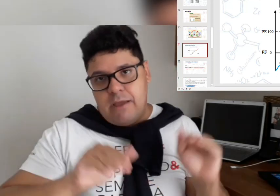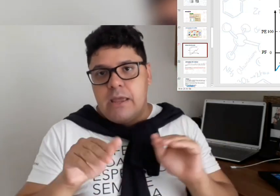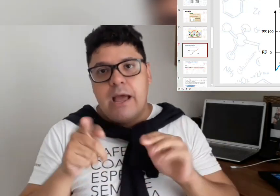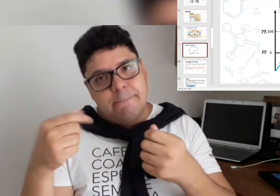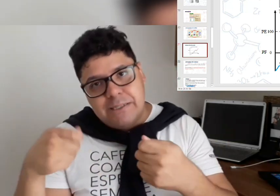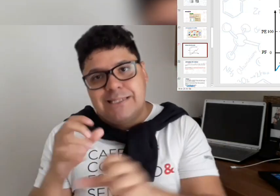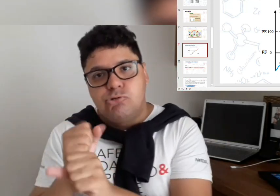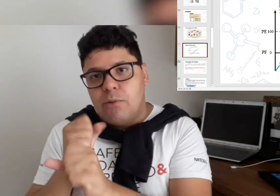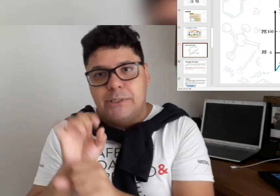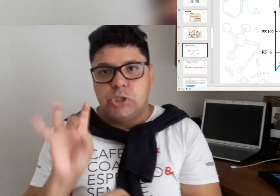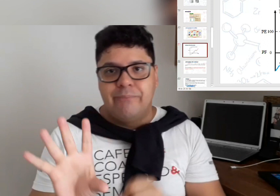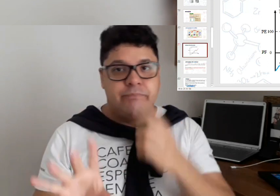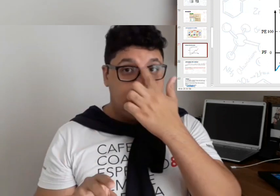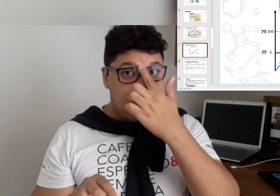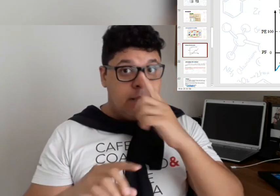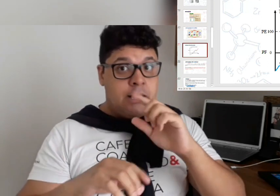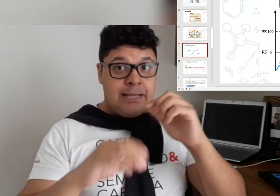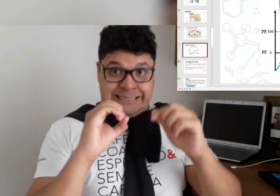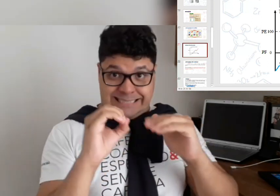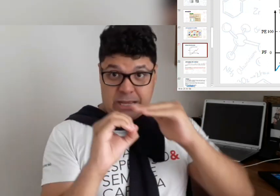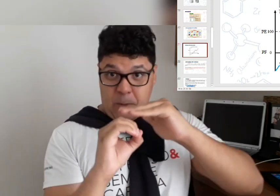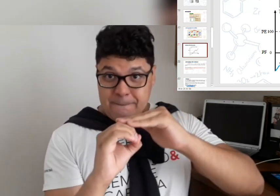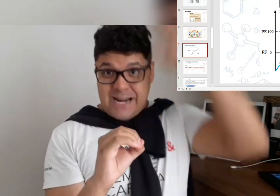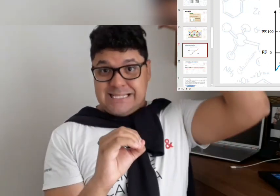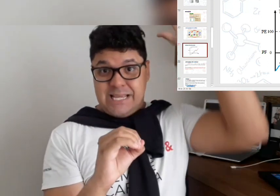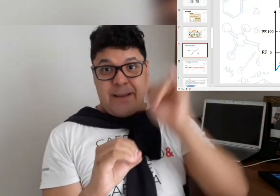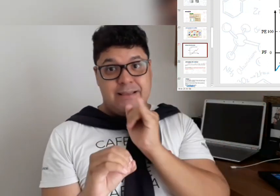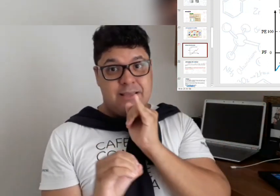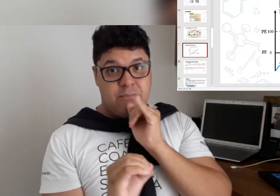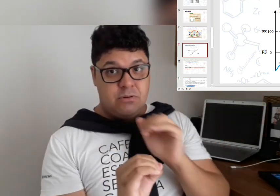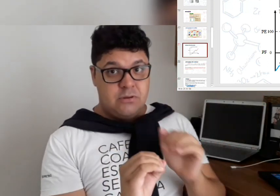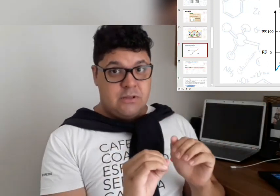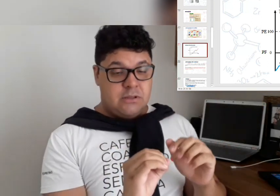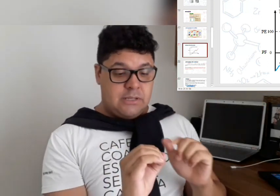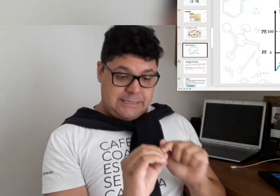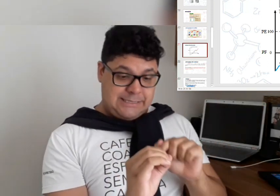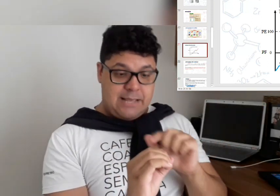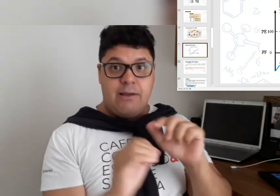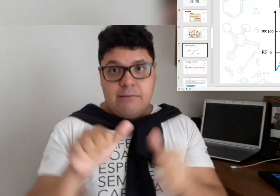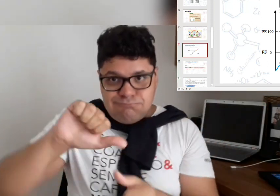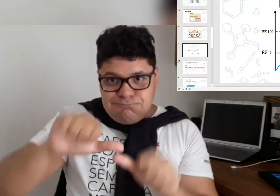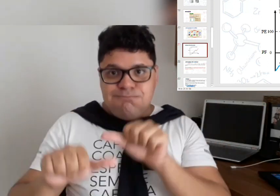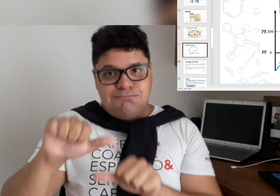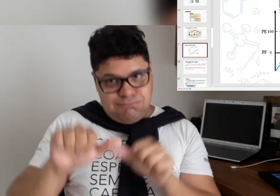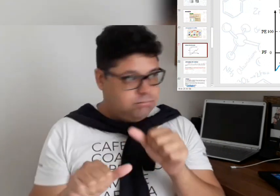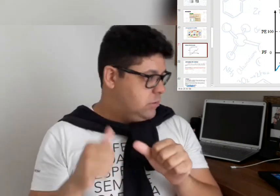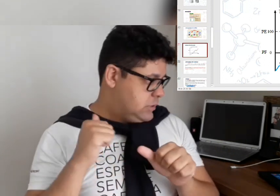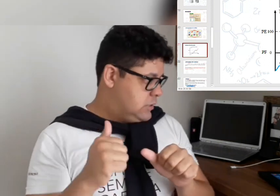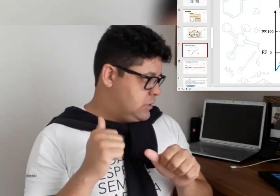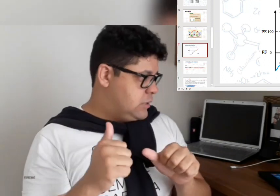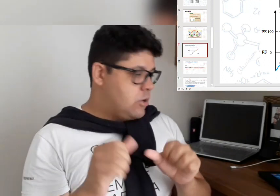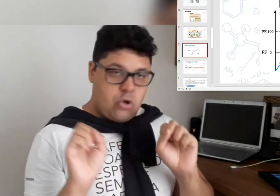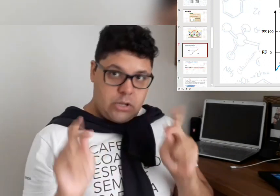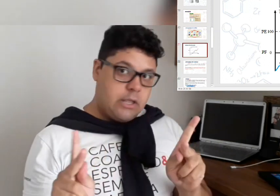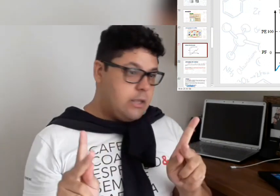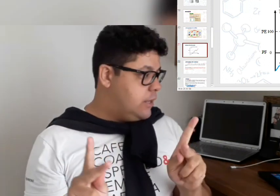graus, a água já está no estado líquido. Então, ó, em 0 graus, ela está passando do sólido para o líquido. Então, essas